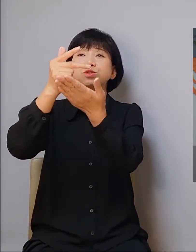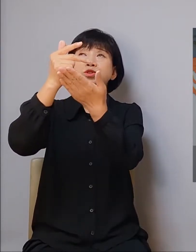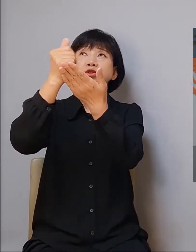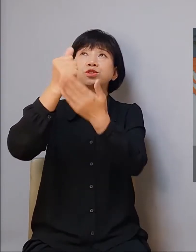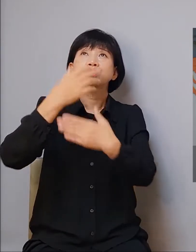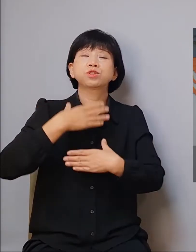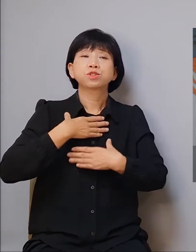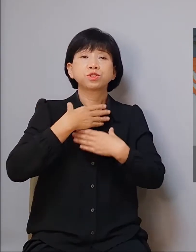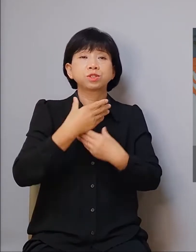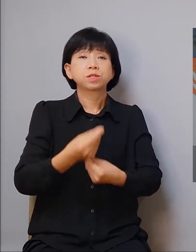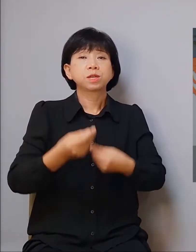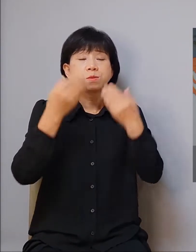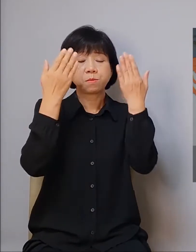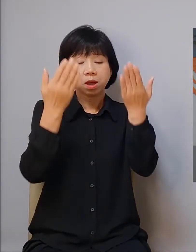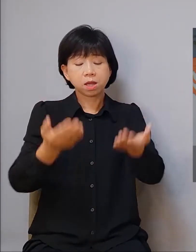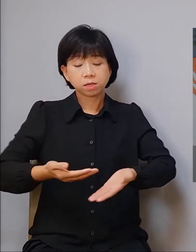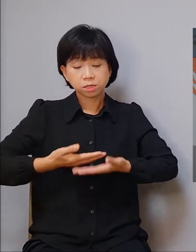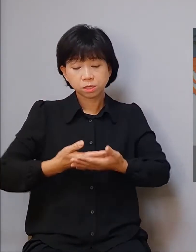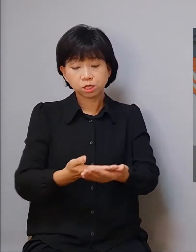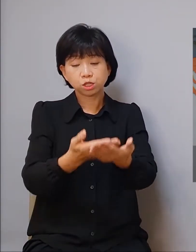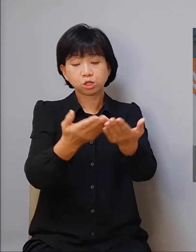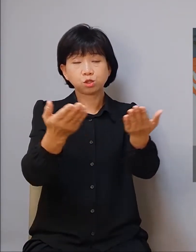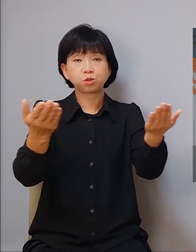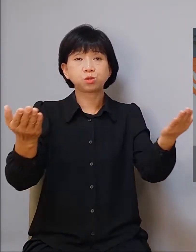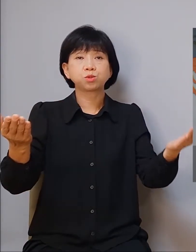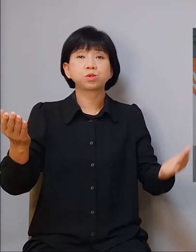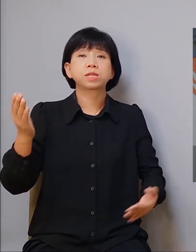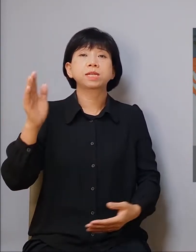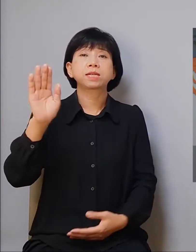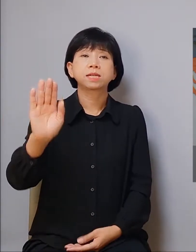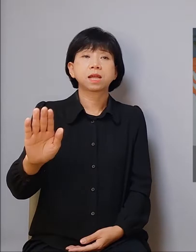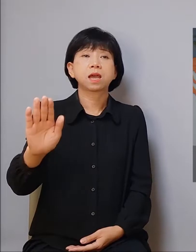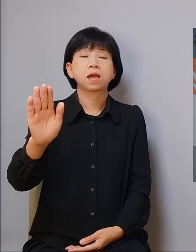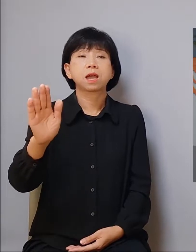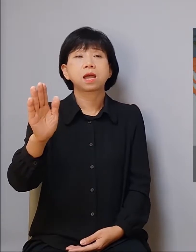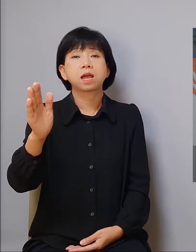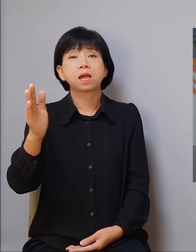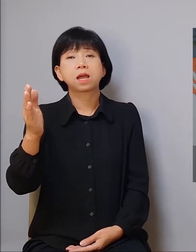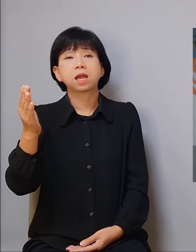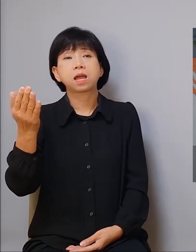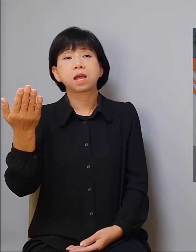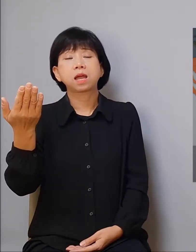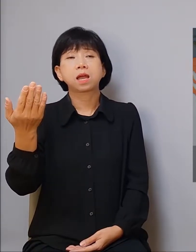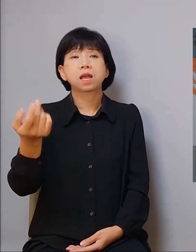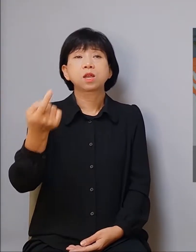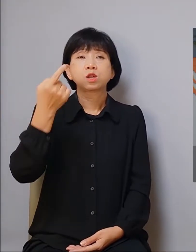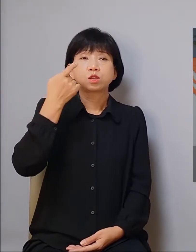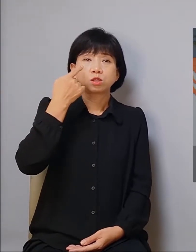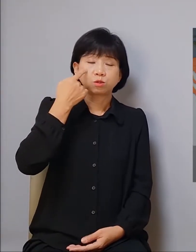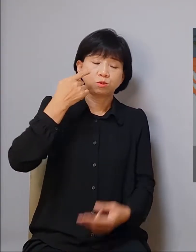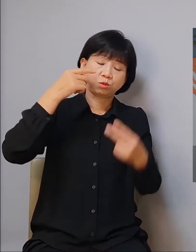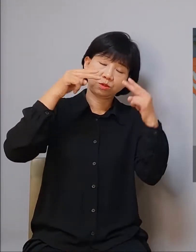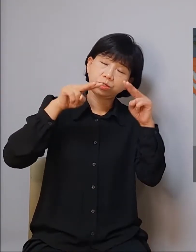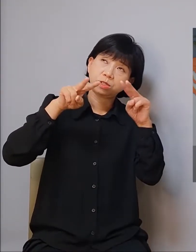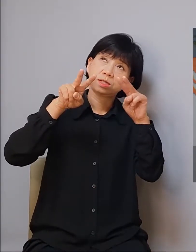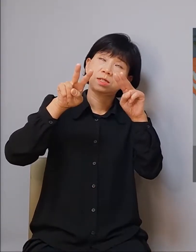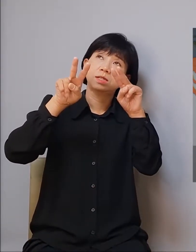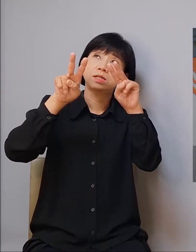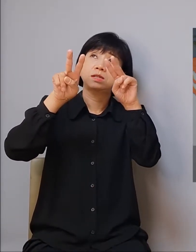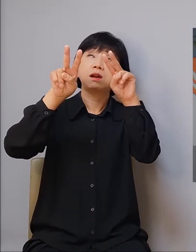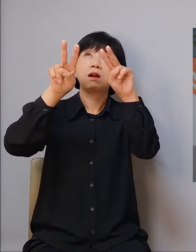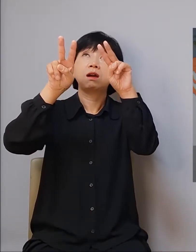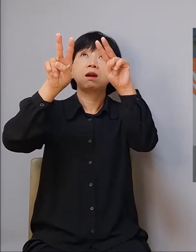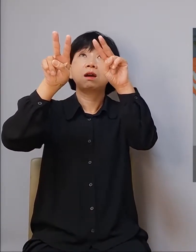사랑의 주님. 우리 한 번 더 찬양합니다. 눈을 들어 주를 보라.